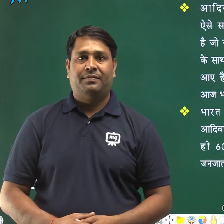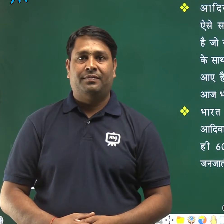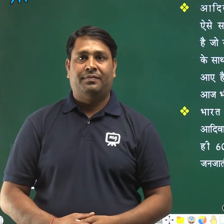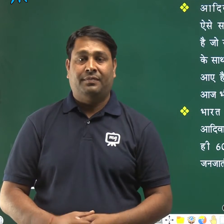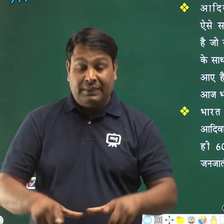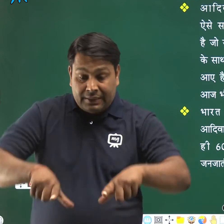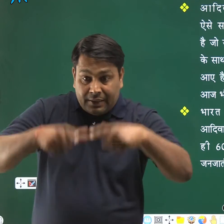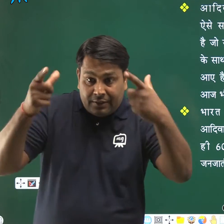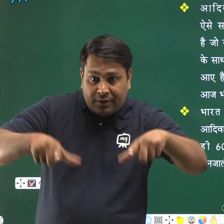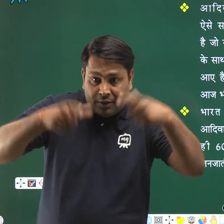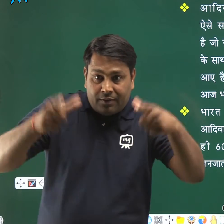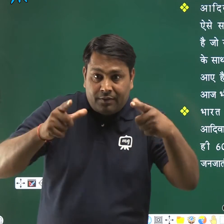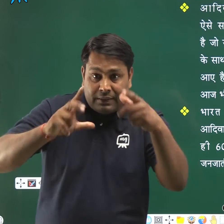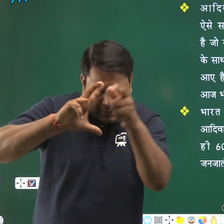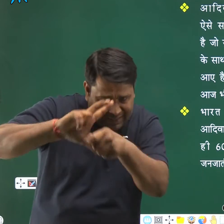आदिवासी लोग